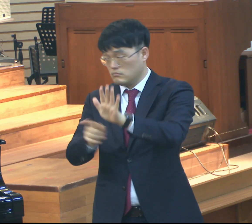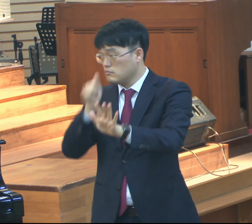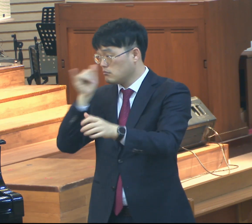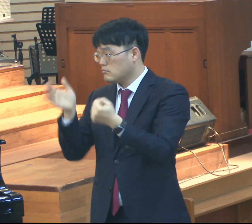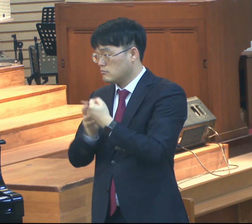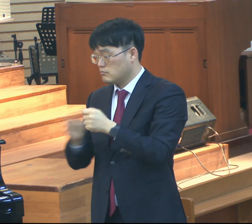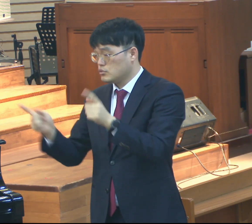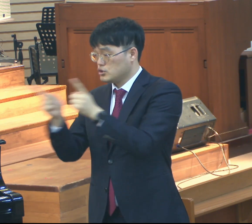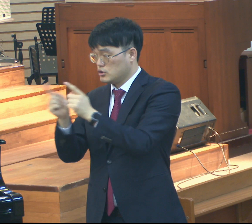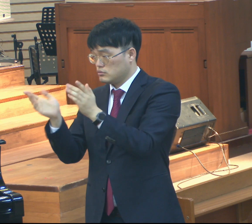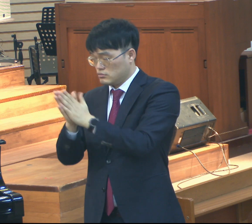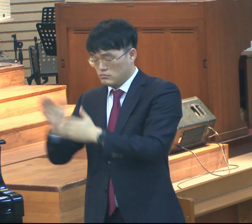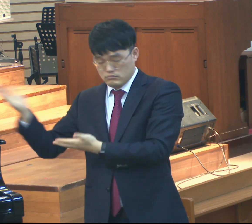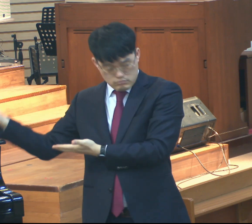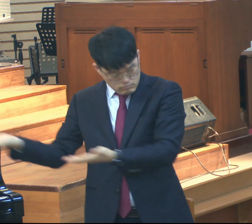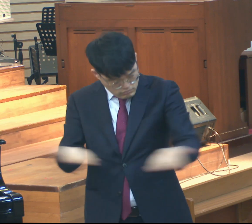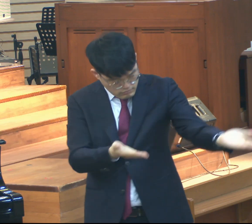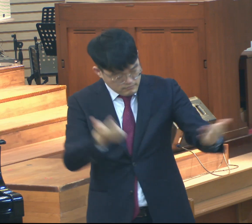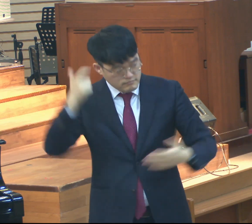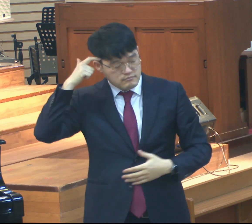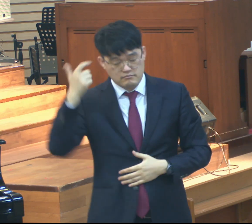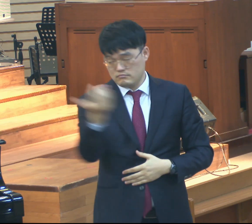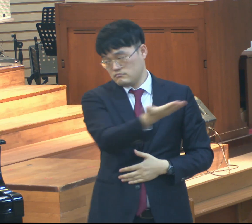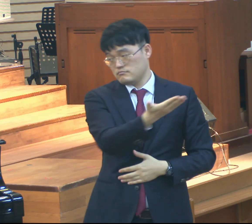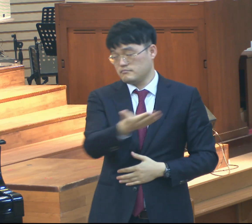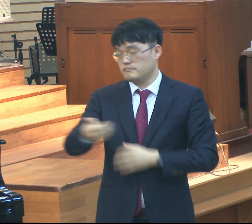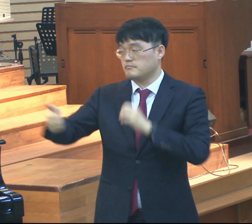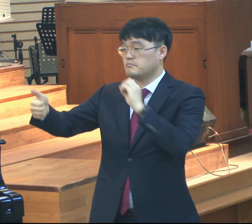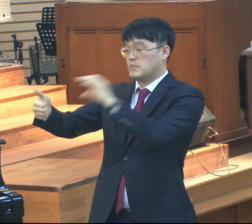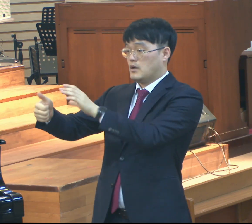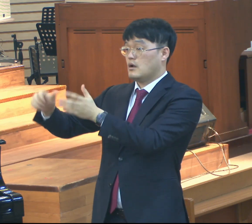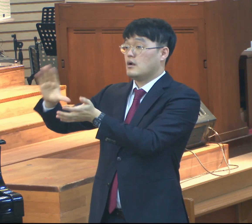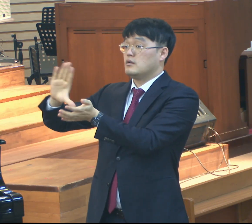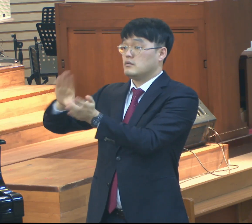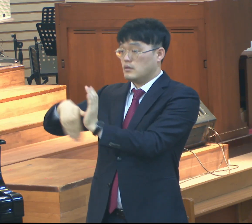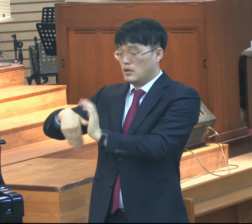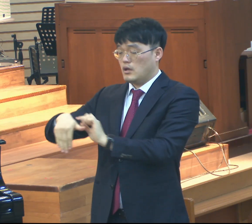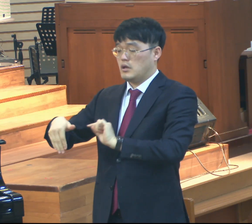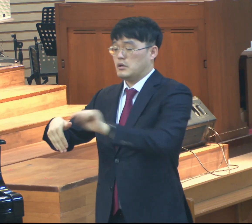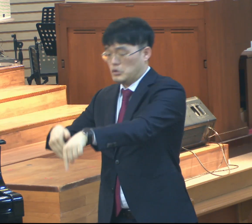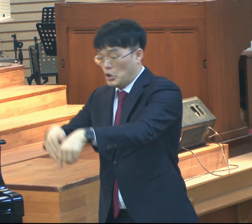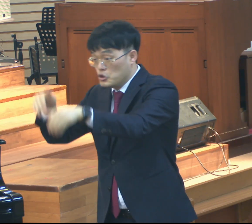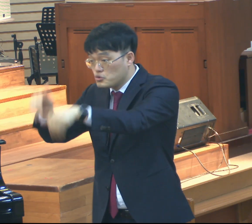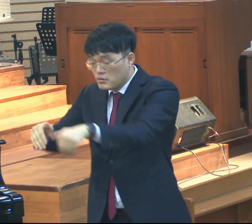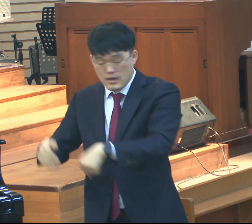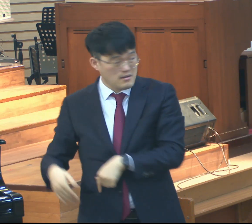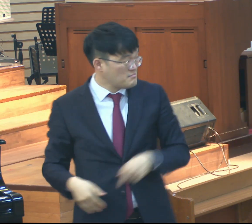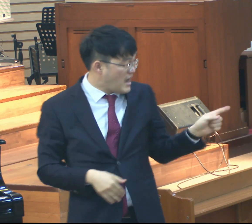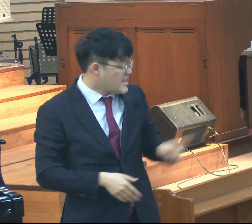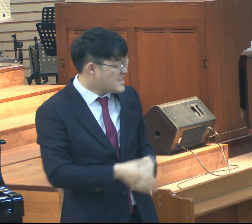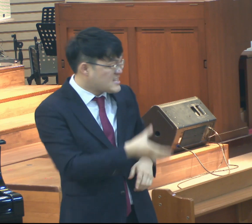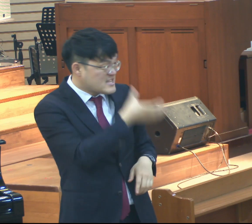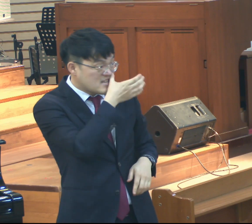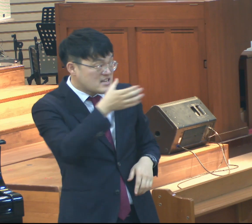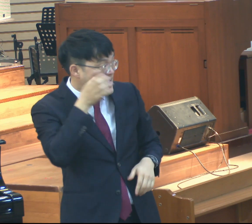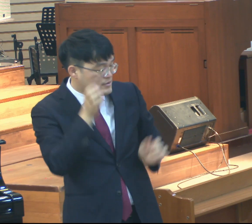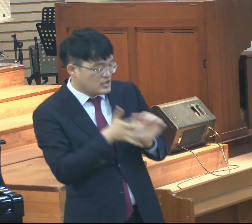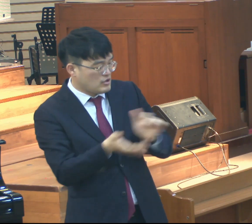들어보라. 그런데 이 말씀을 하실 때 곁에 섰던 아랫사람 하나가 손으로 예수를 쳐서 말하되